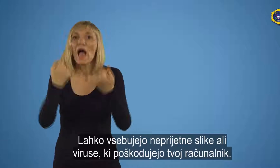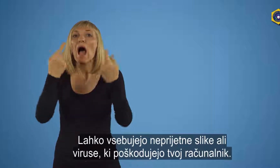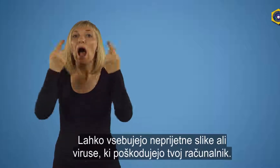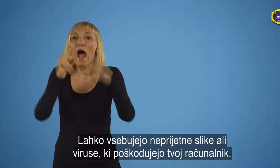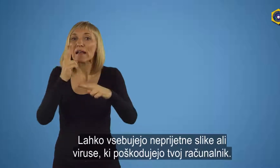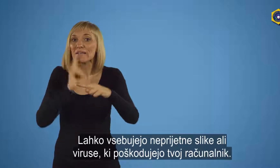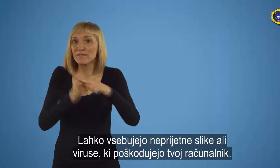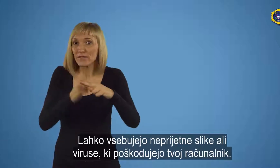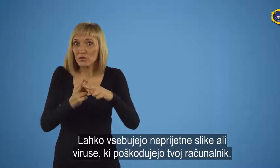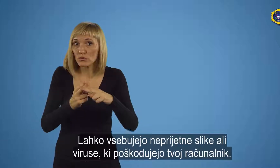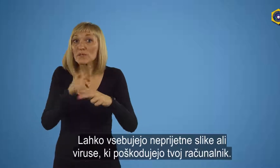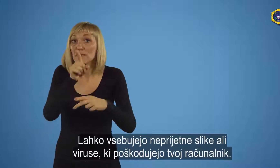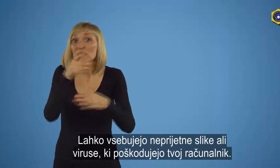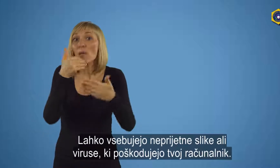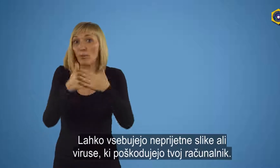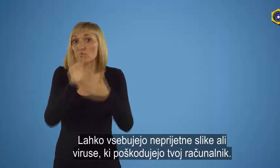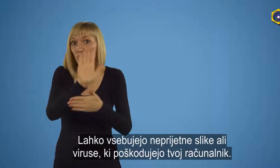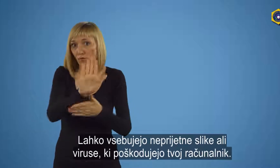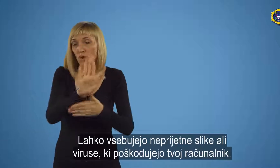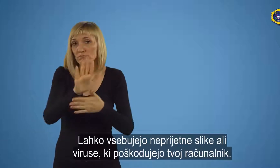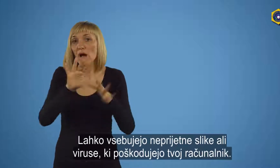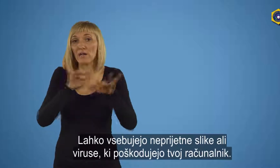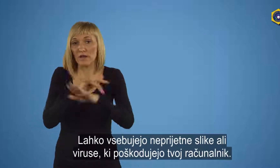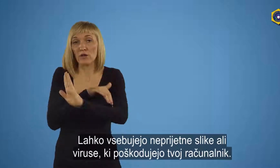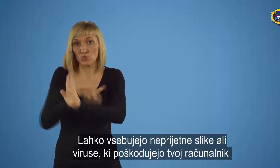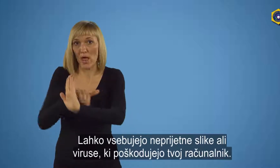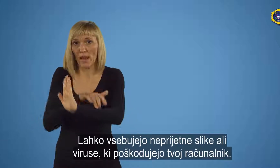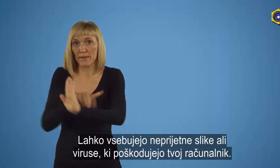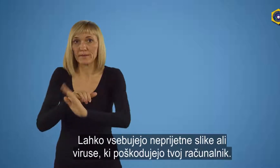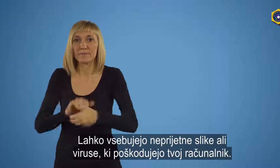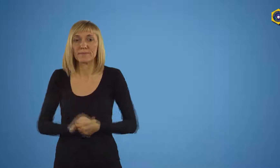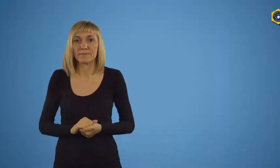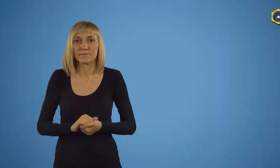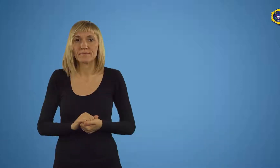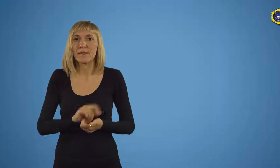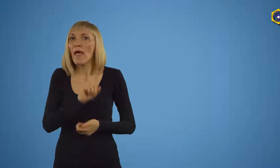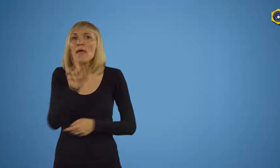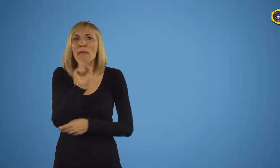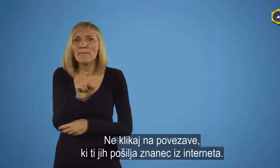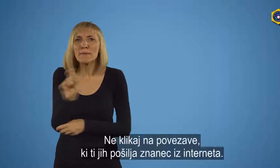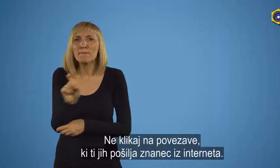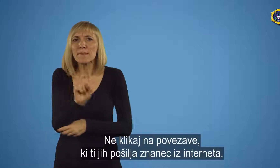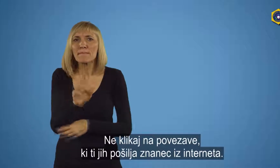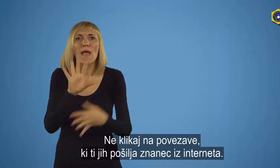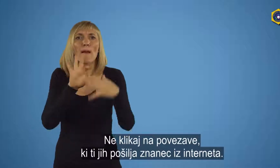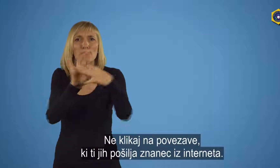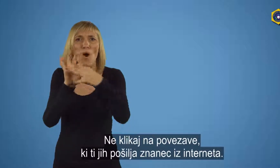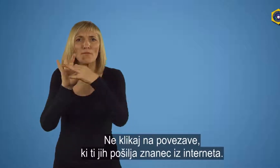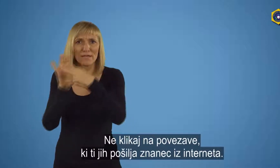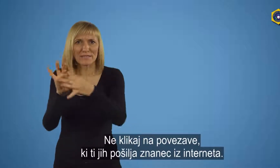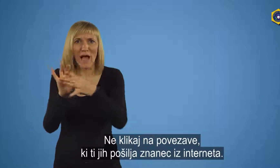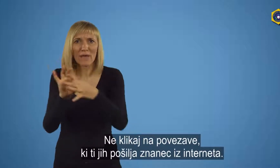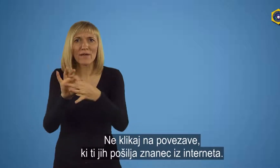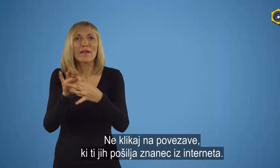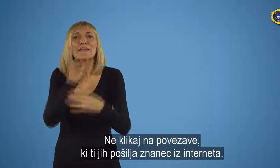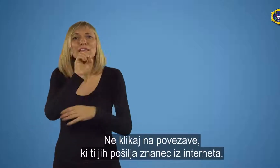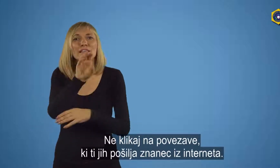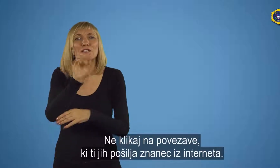slike ali viruse, ki poškodujejo tvoj računalnik. Ne klikaj na povezave, ki ti jih pošilja znanec